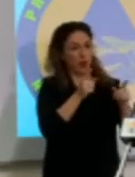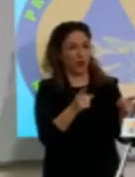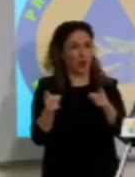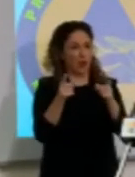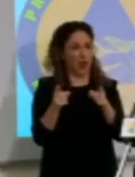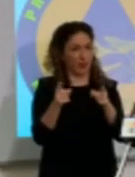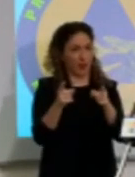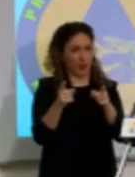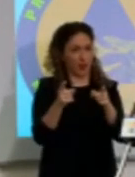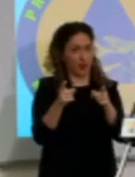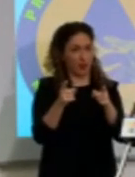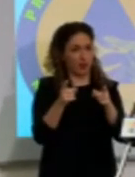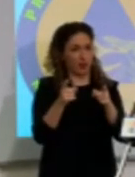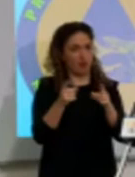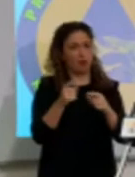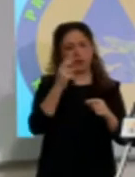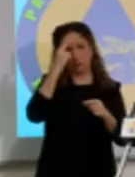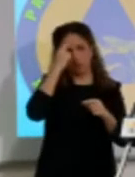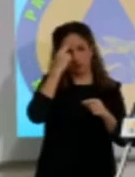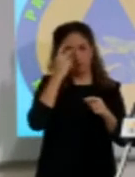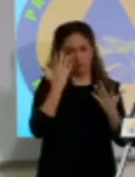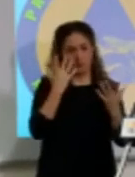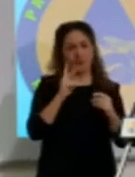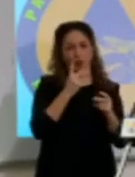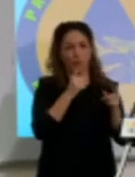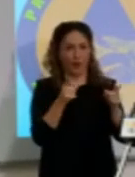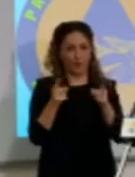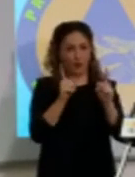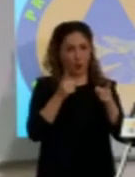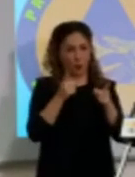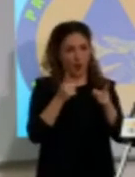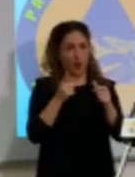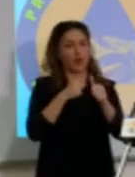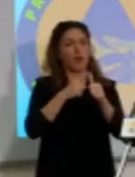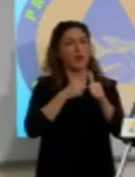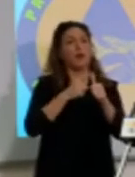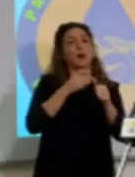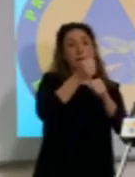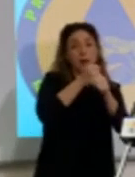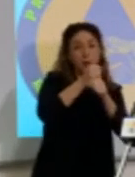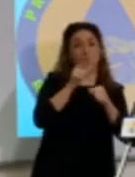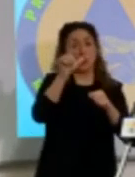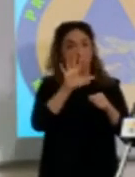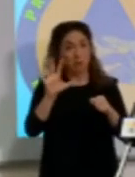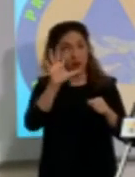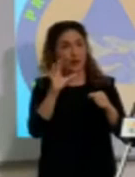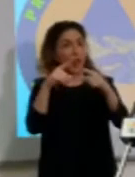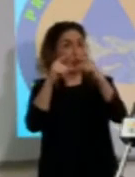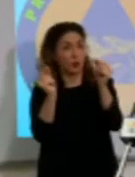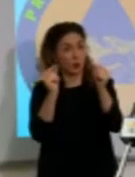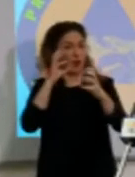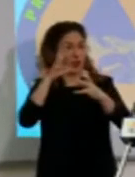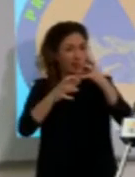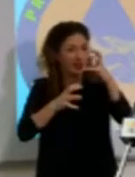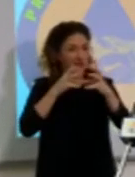fronte del nuovo dpcm si parte da una base rabito zaia la zona gialla con le sue restrizioni ma non ci sono oggi sostanziali